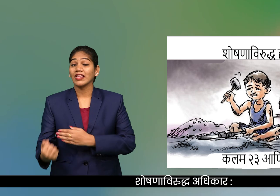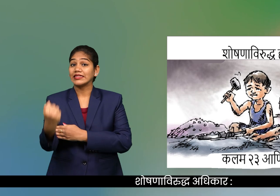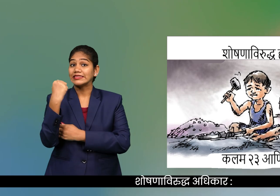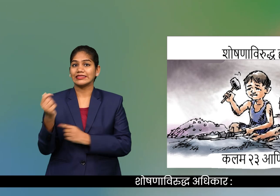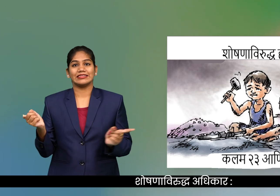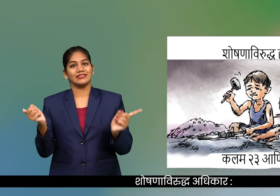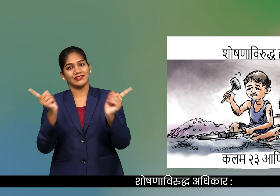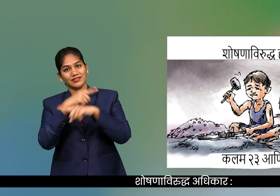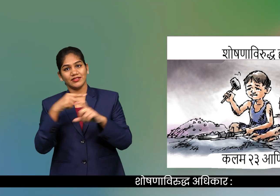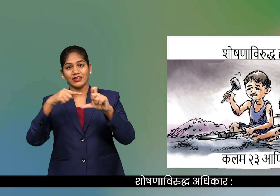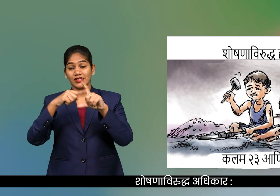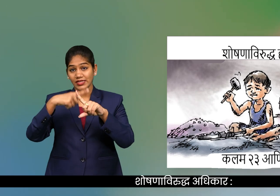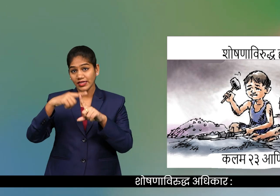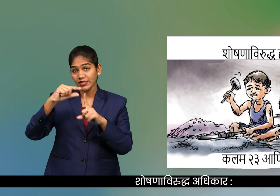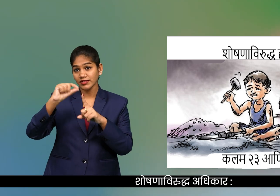शोषणाविरुद्ध अधिकार.